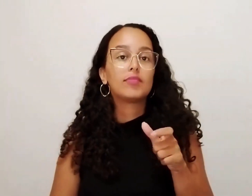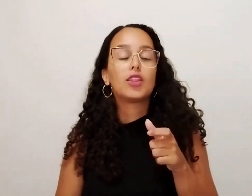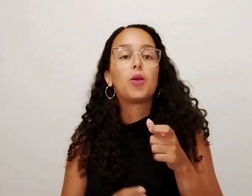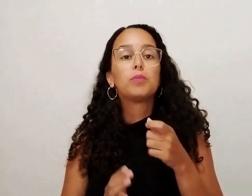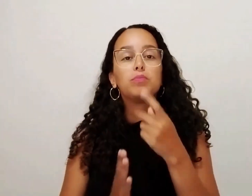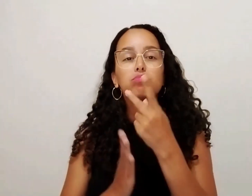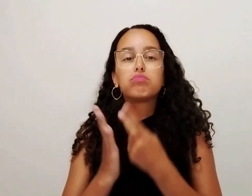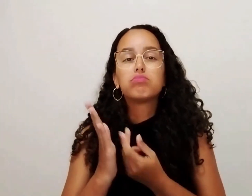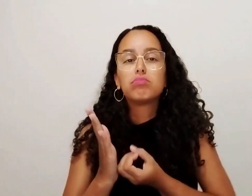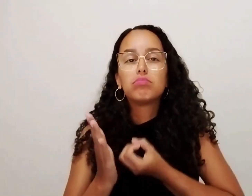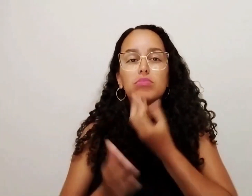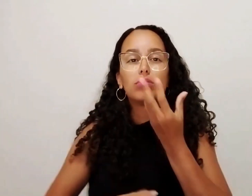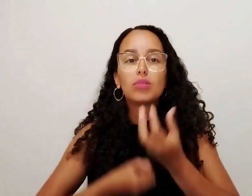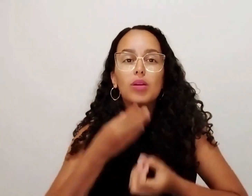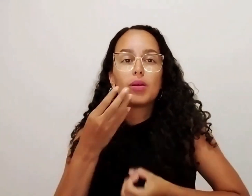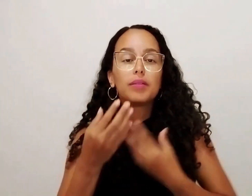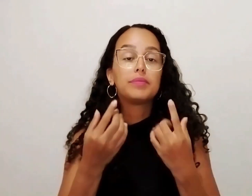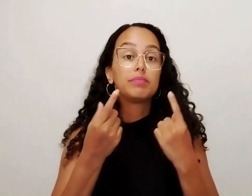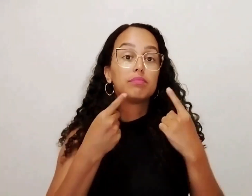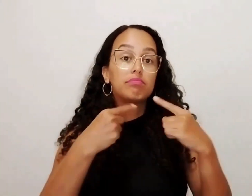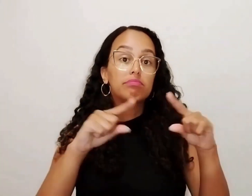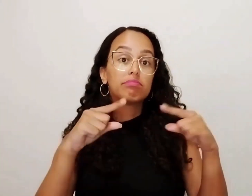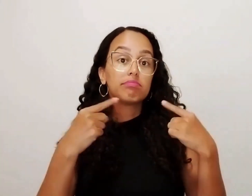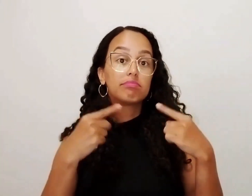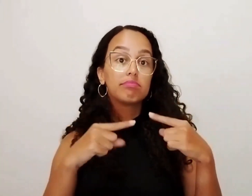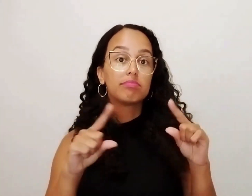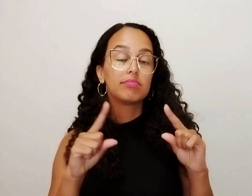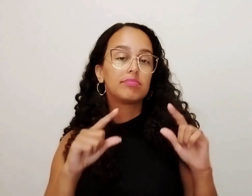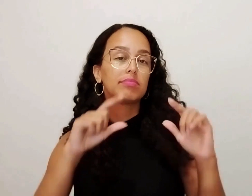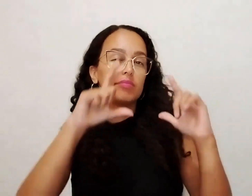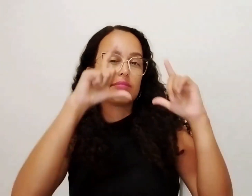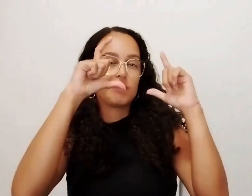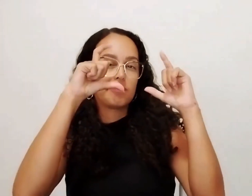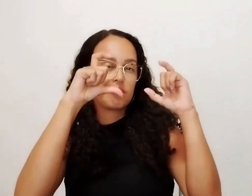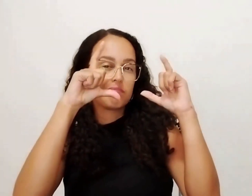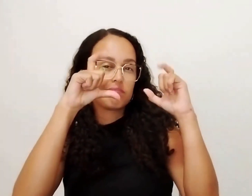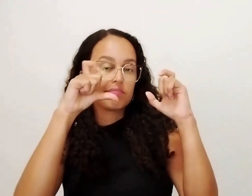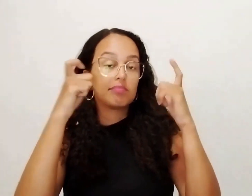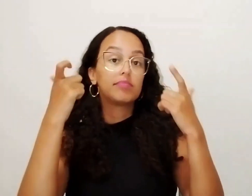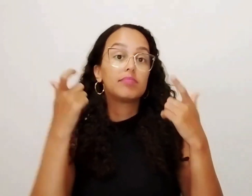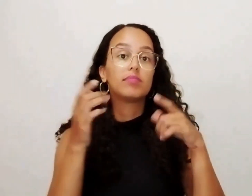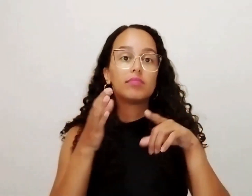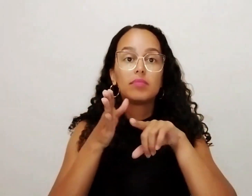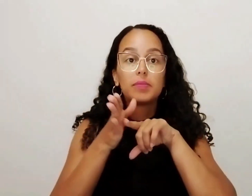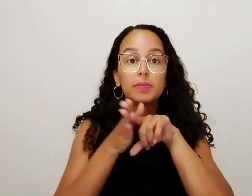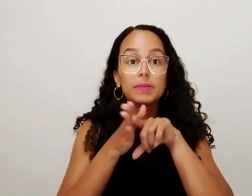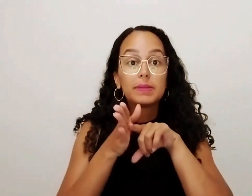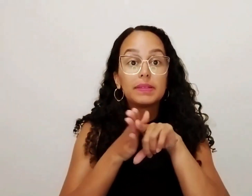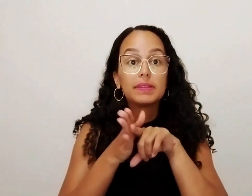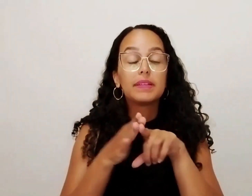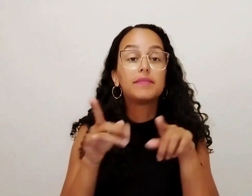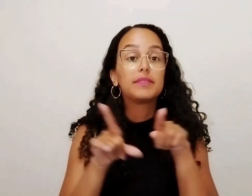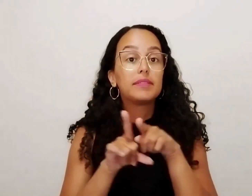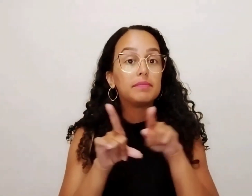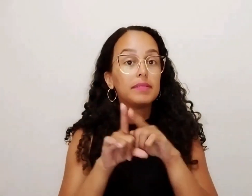brasileiro. Teve contato pela primeira vez com o modernismo na exposição de